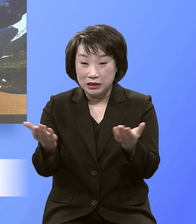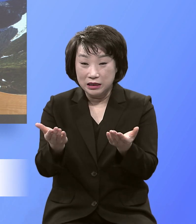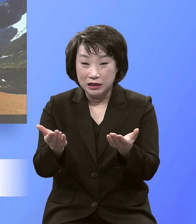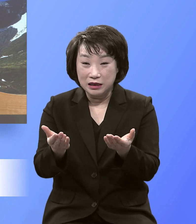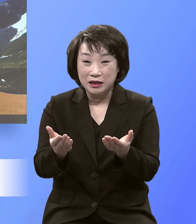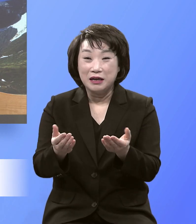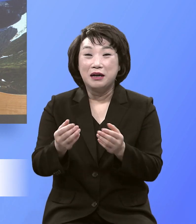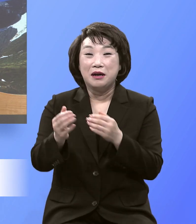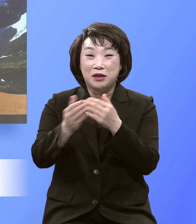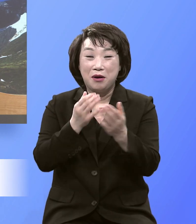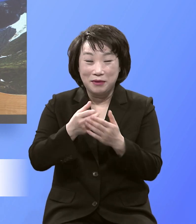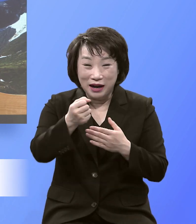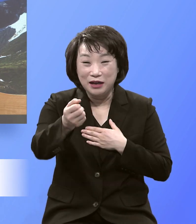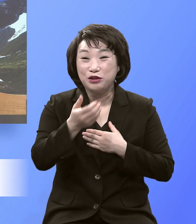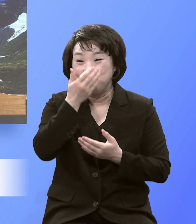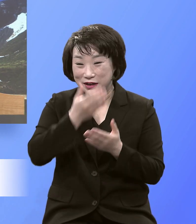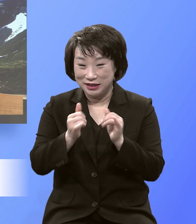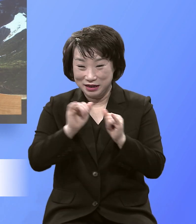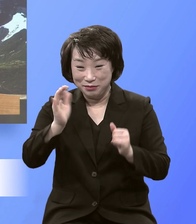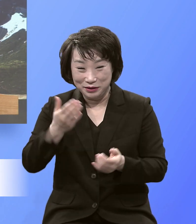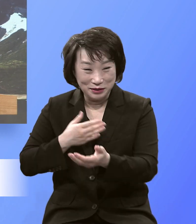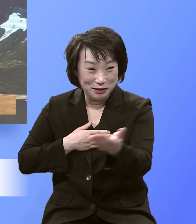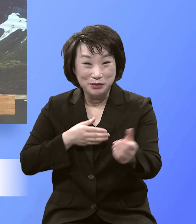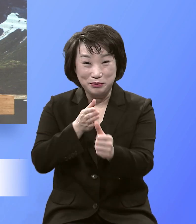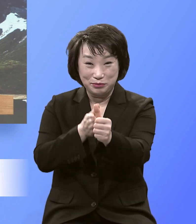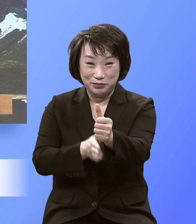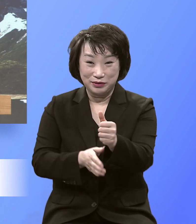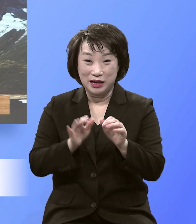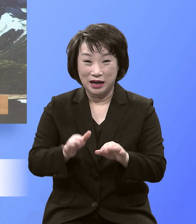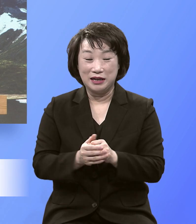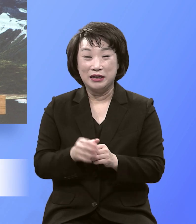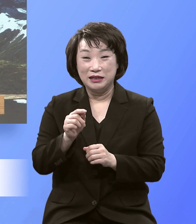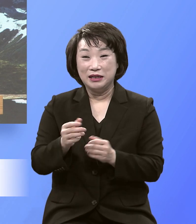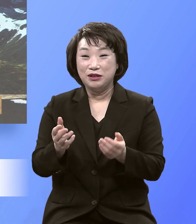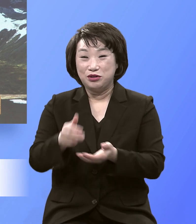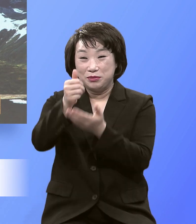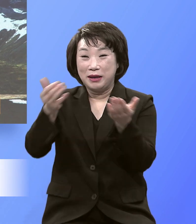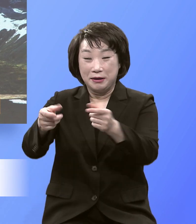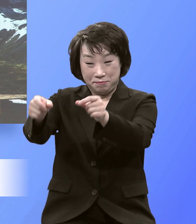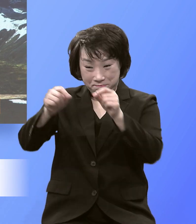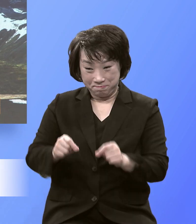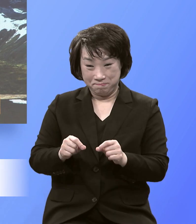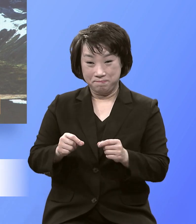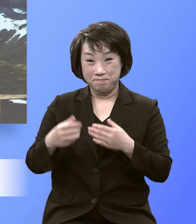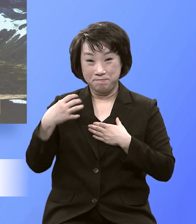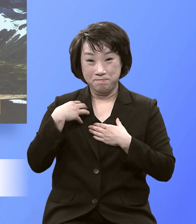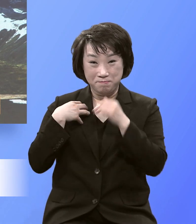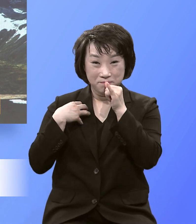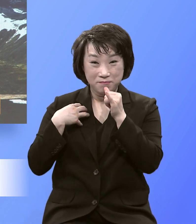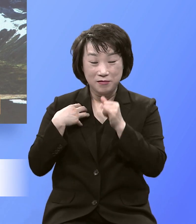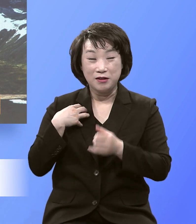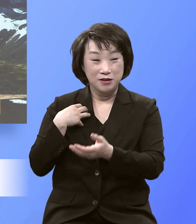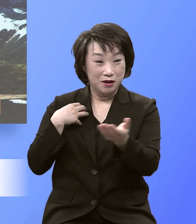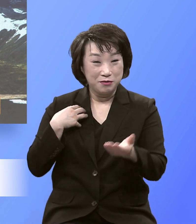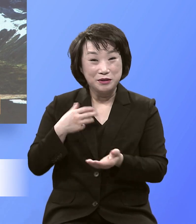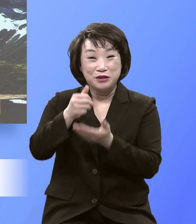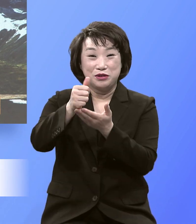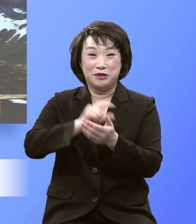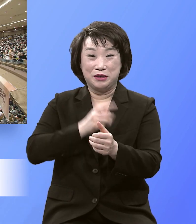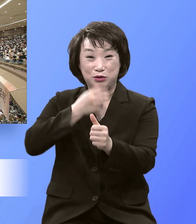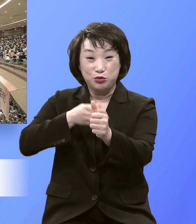사역을 만나는 위대한 자가 되기 바라며, 이 사역을 할 수 있는 상속자가 되기를 주님의